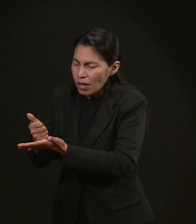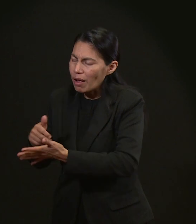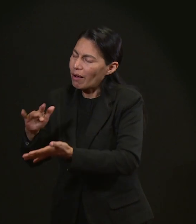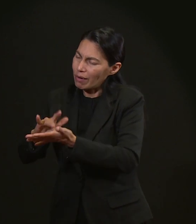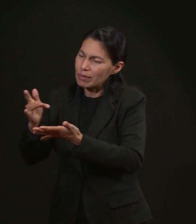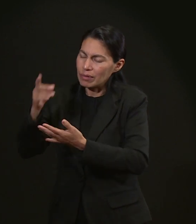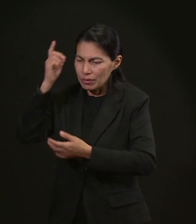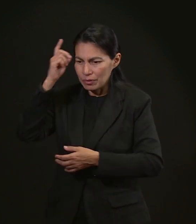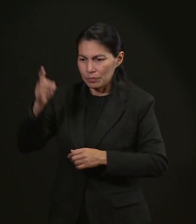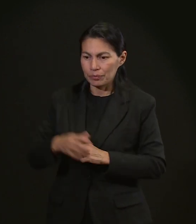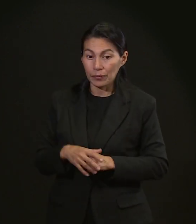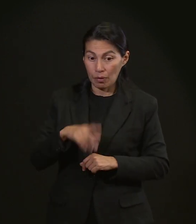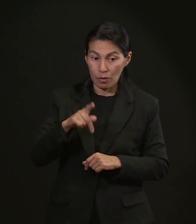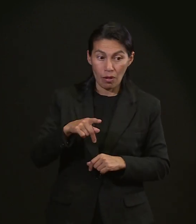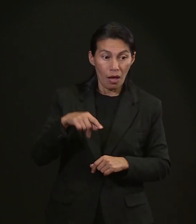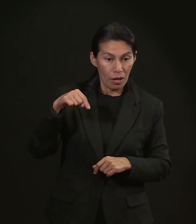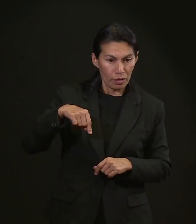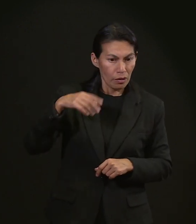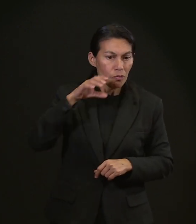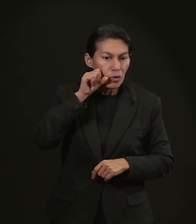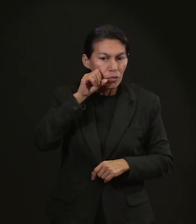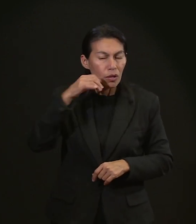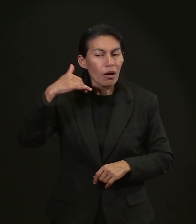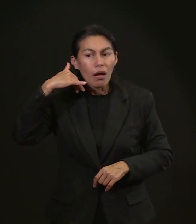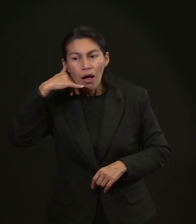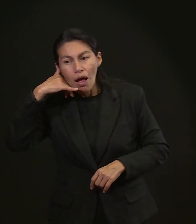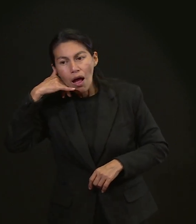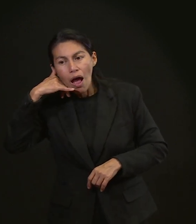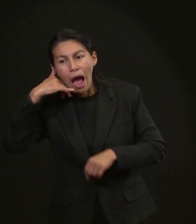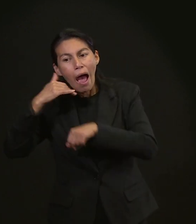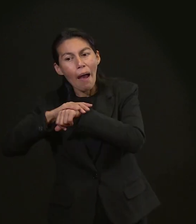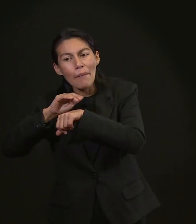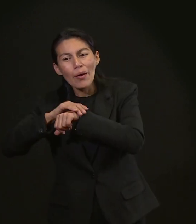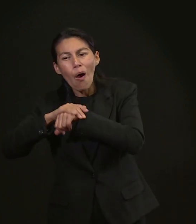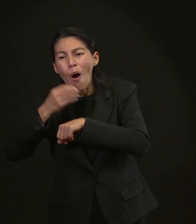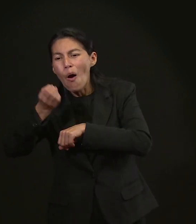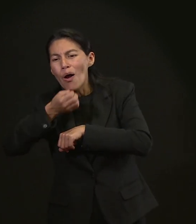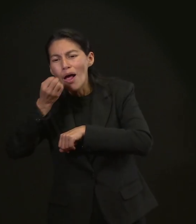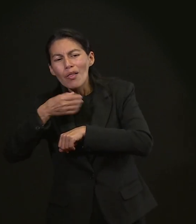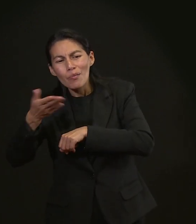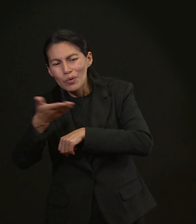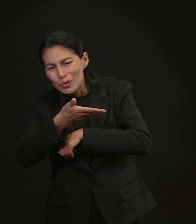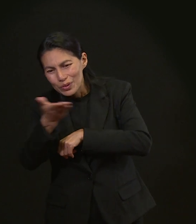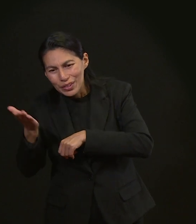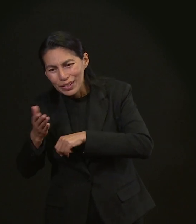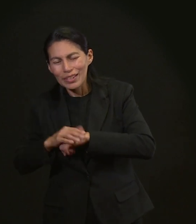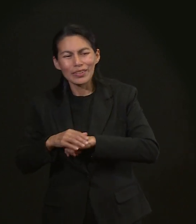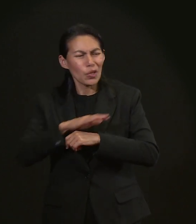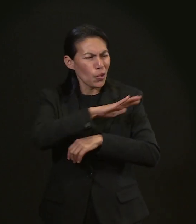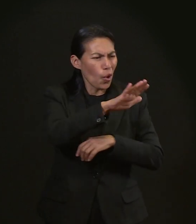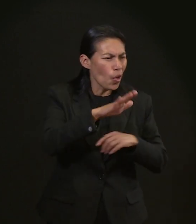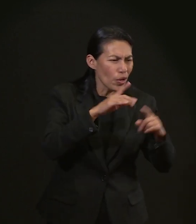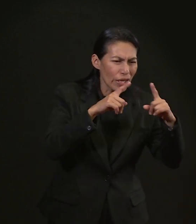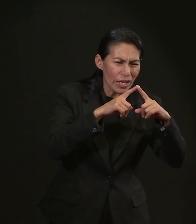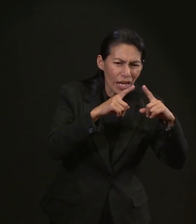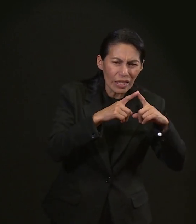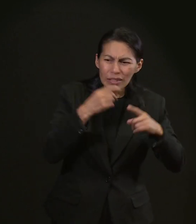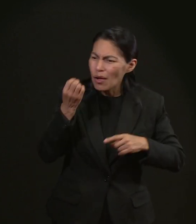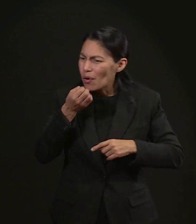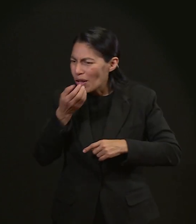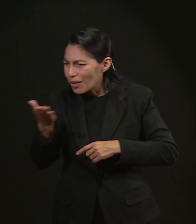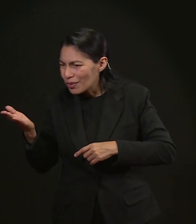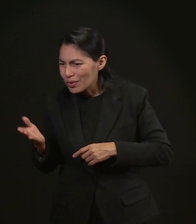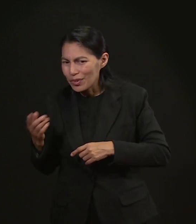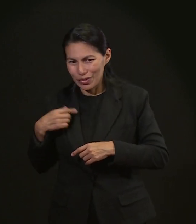pero nos dimos cuenta nos llamaron de acá de de montemorelos amigos estamos orando por usted la iglesia está orando por ustedes